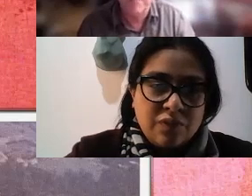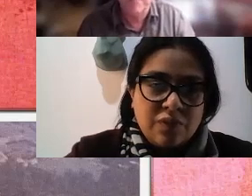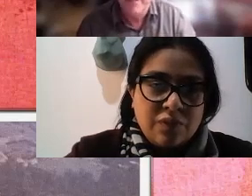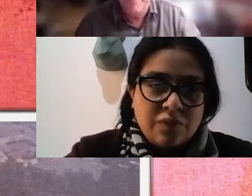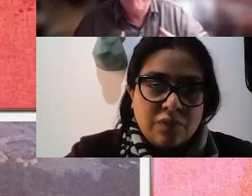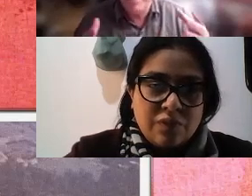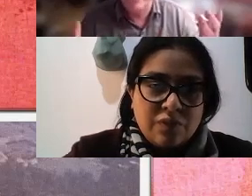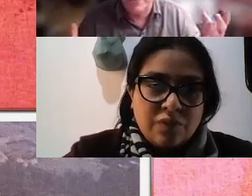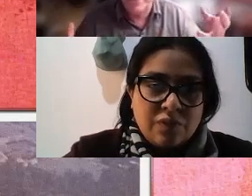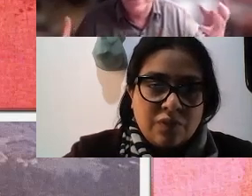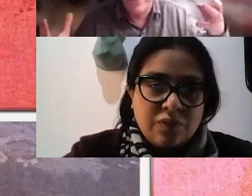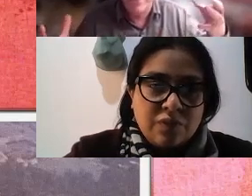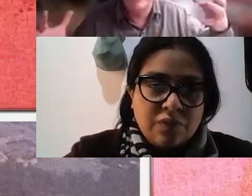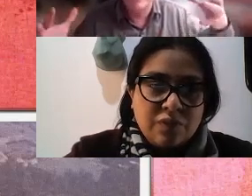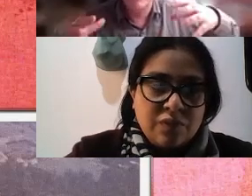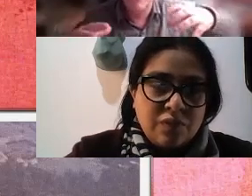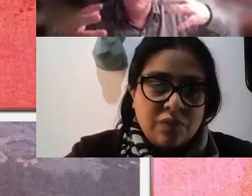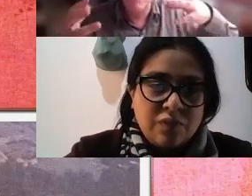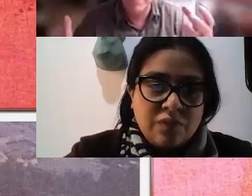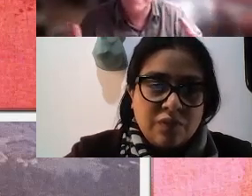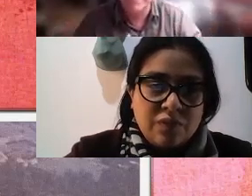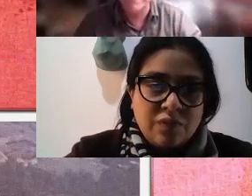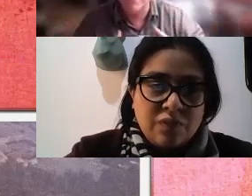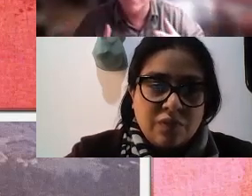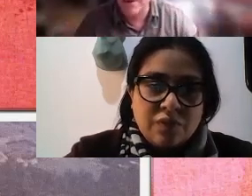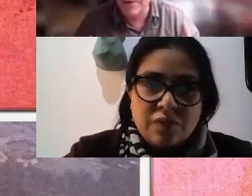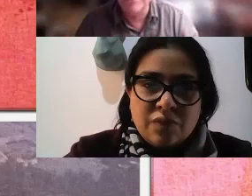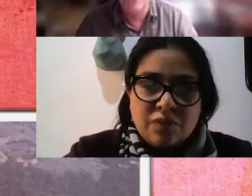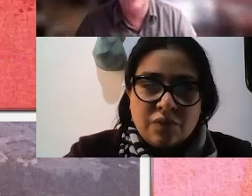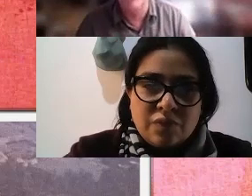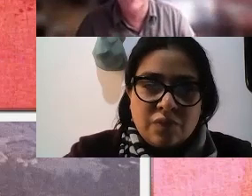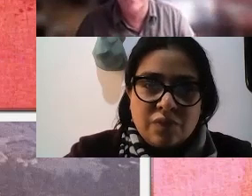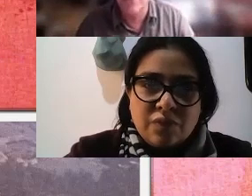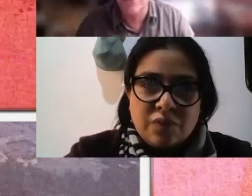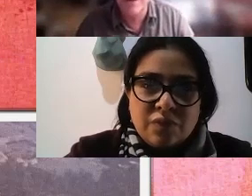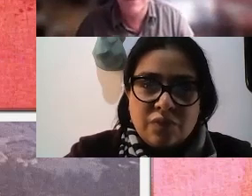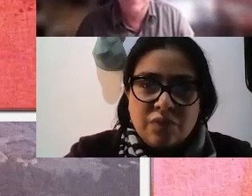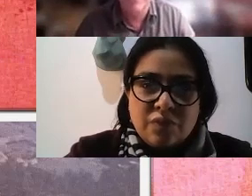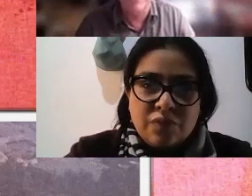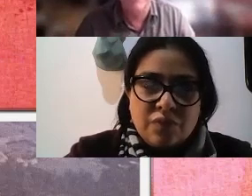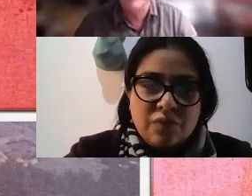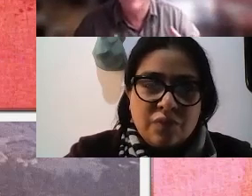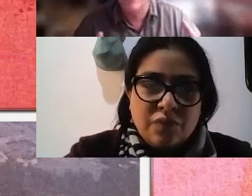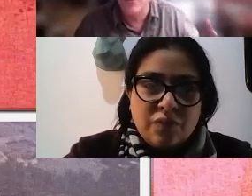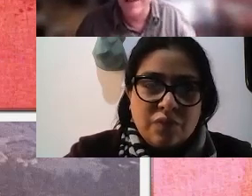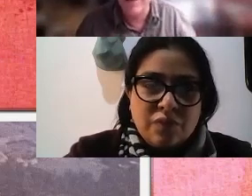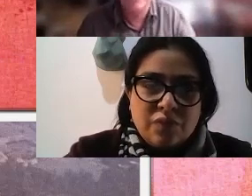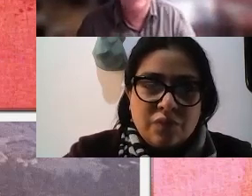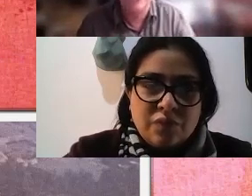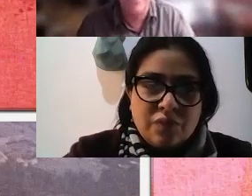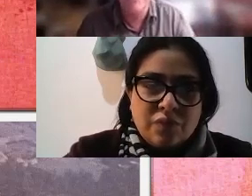fundación. O sea que este museo forma parte de este barrio, como decimos aquí en Colombia, de esta